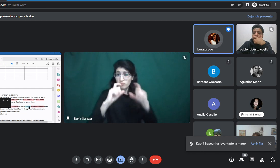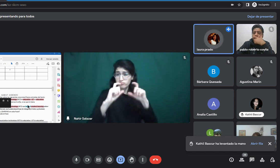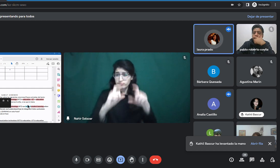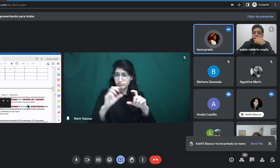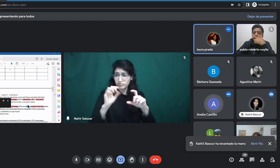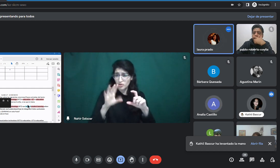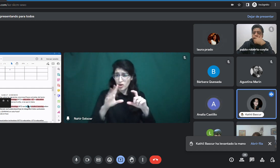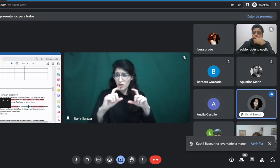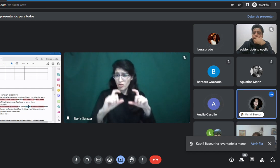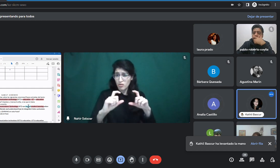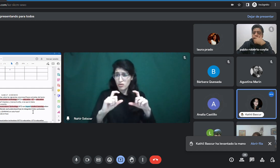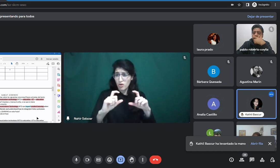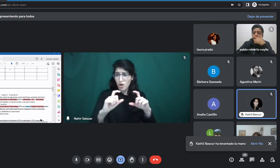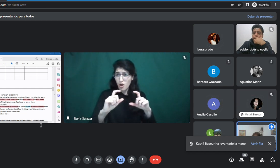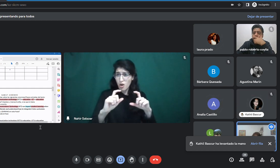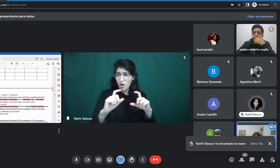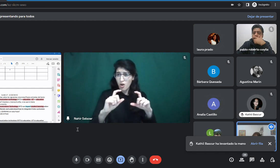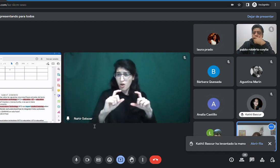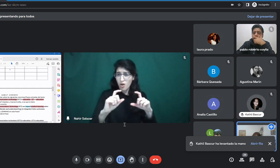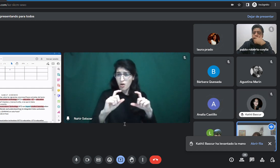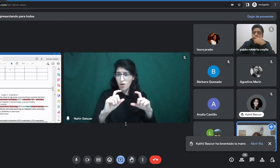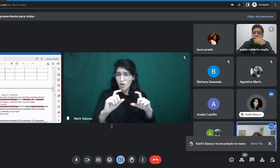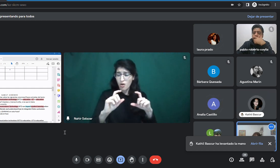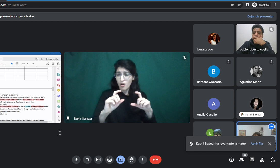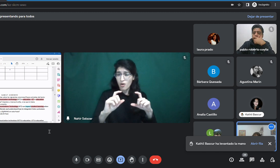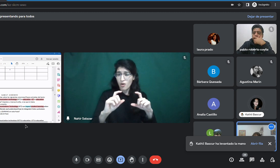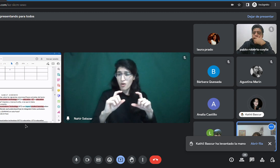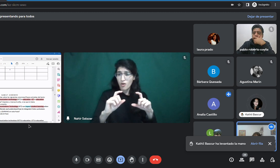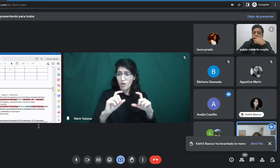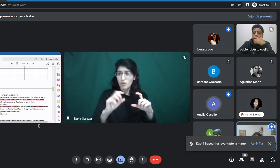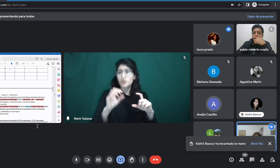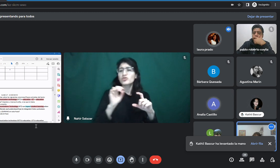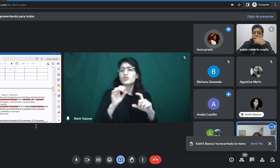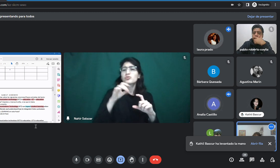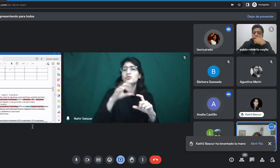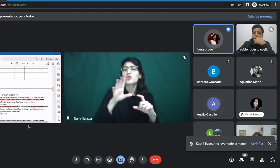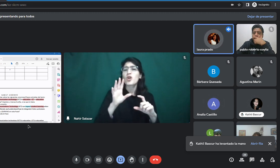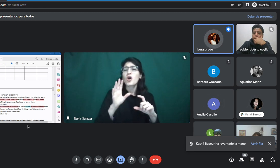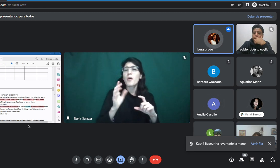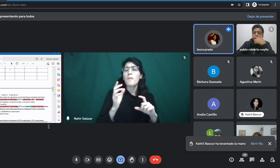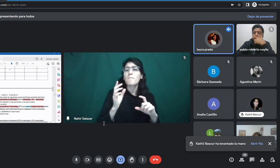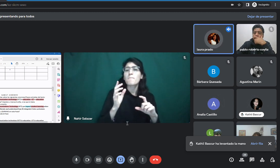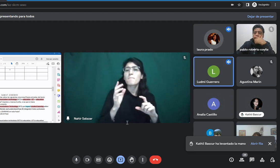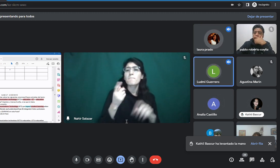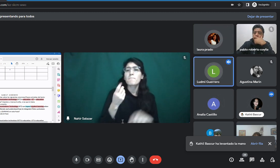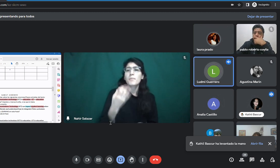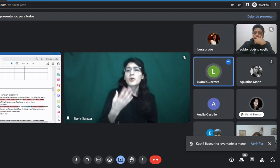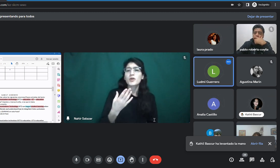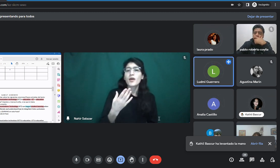Va solo. ¿Por qué va solo? ¿Qué le no, porque va después de la